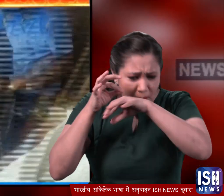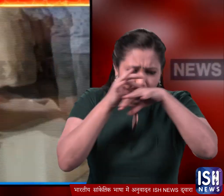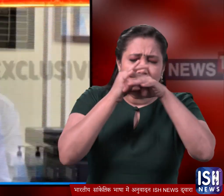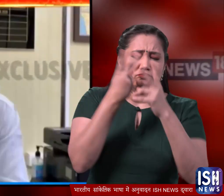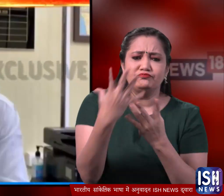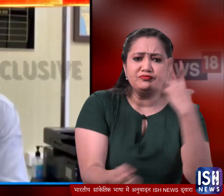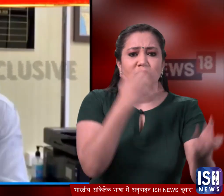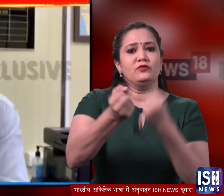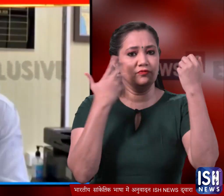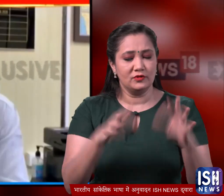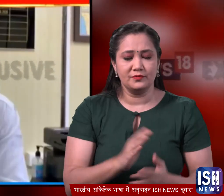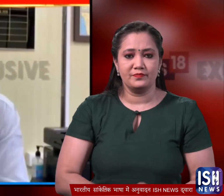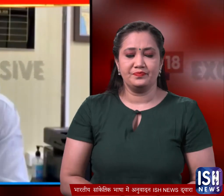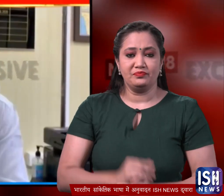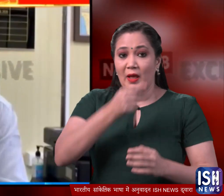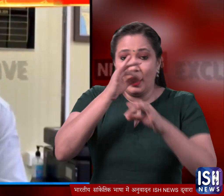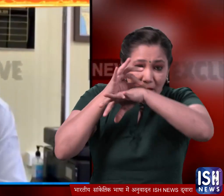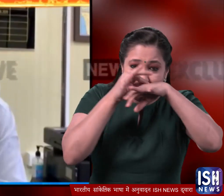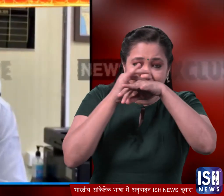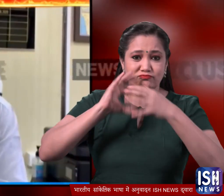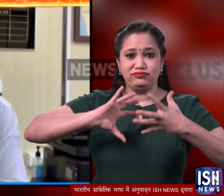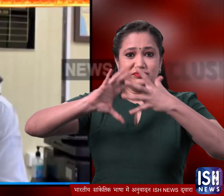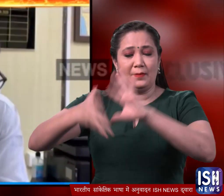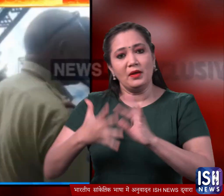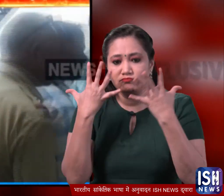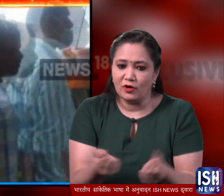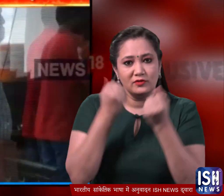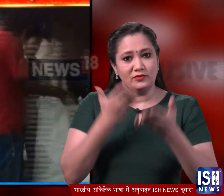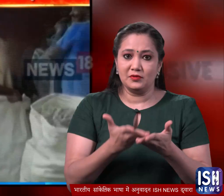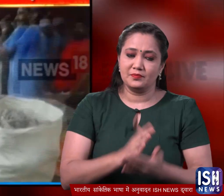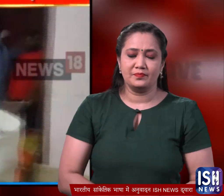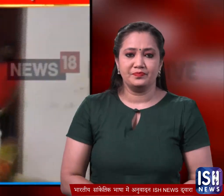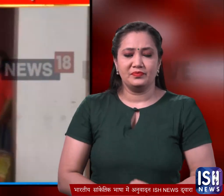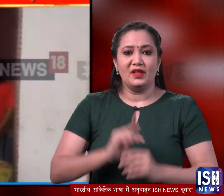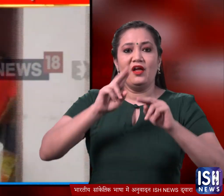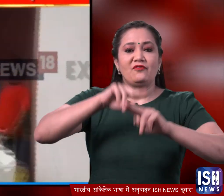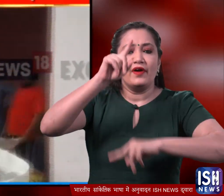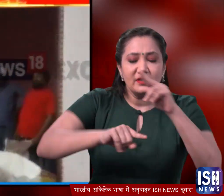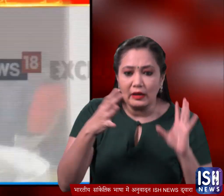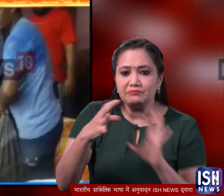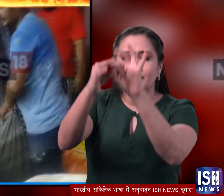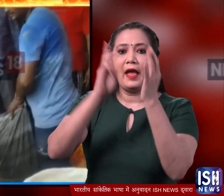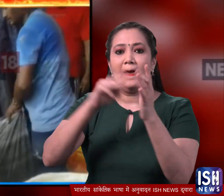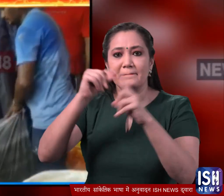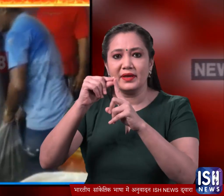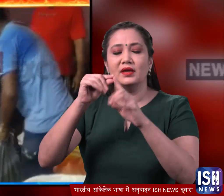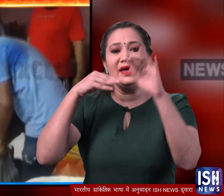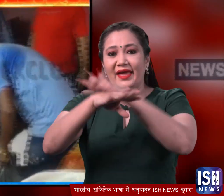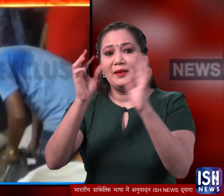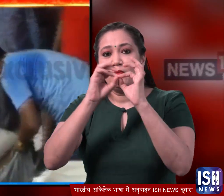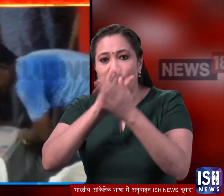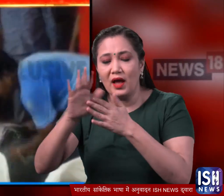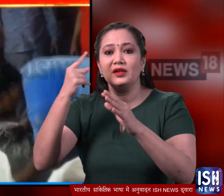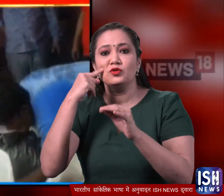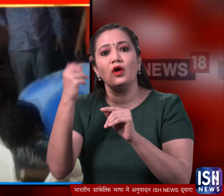बरामद किए। ड्रग मैन्युफैक्चरिंग यूनिट थी तो उसे बस्ट किया है। इस ड्रग्स फैक्ट्री के तार मध्य प्रदेश के भोपाल और इंदौर से जुड़ने के